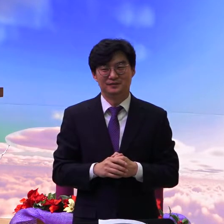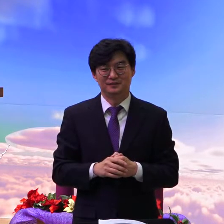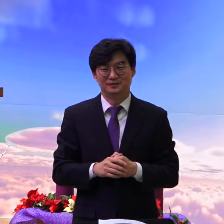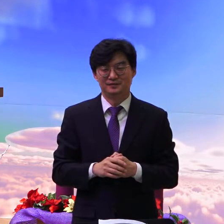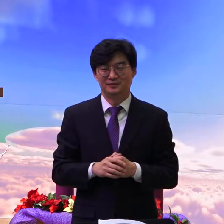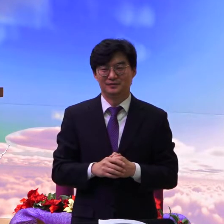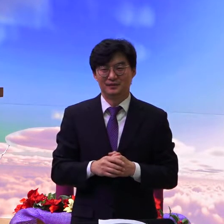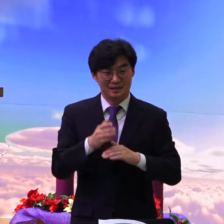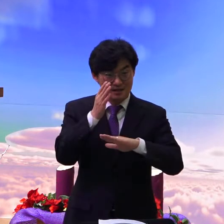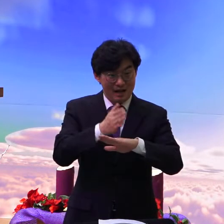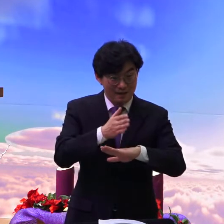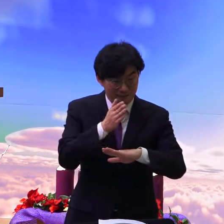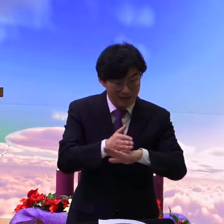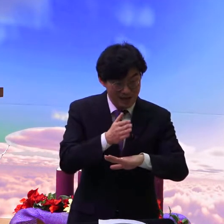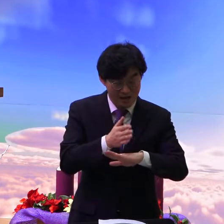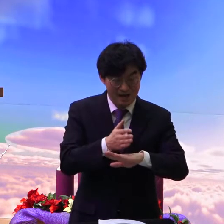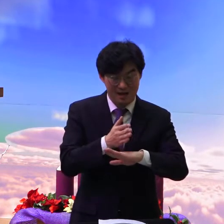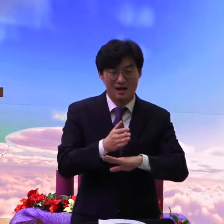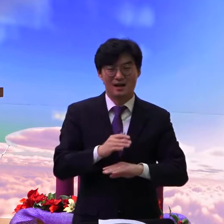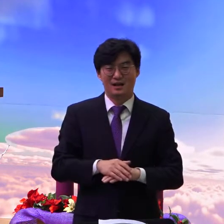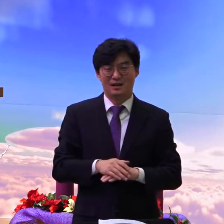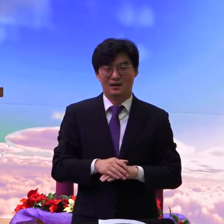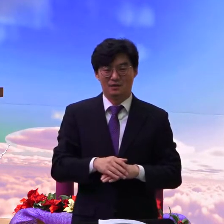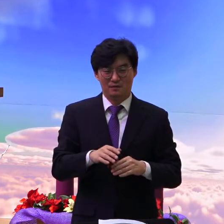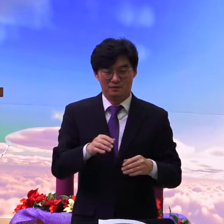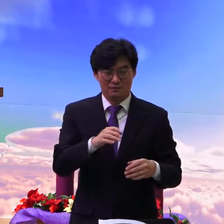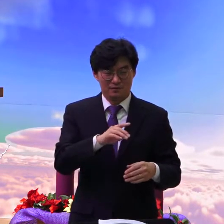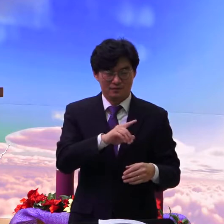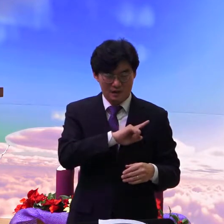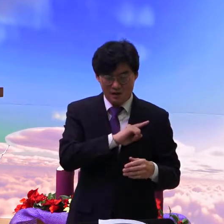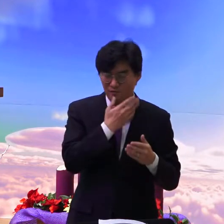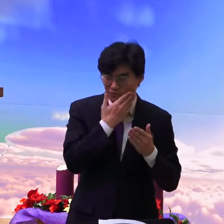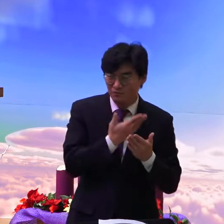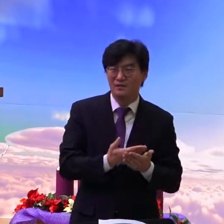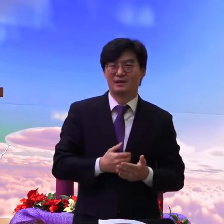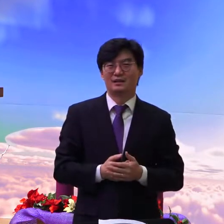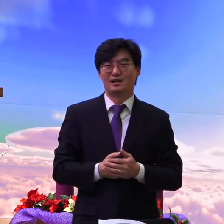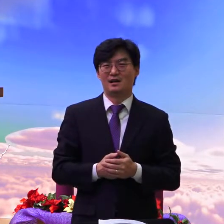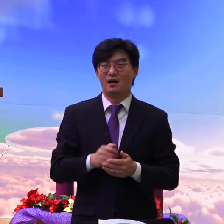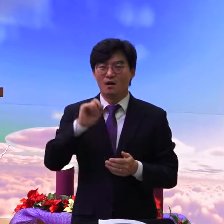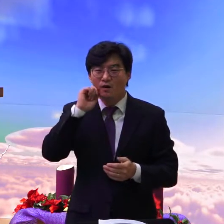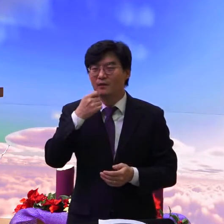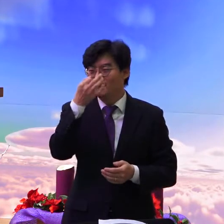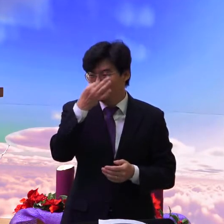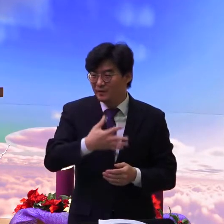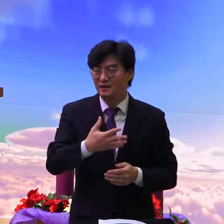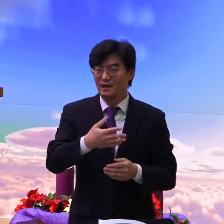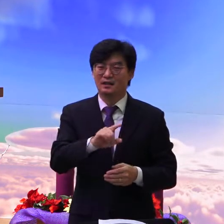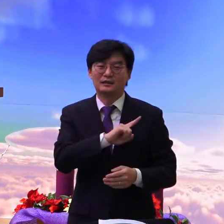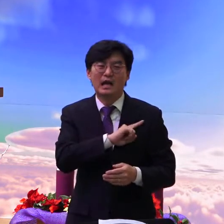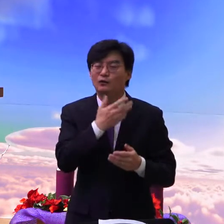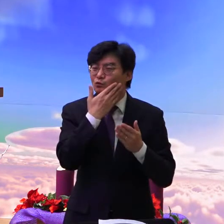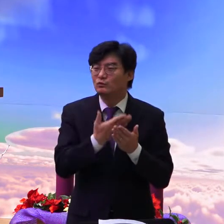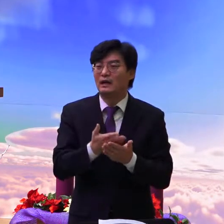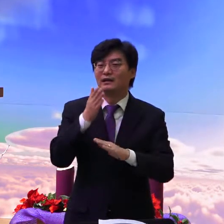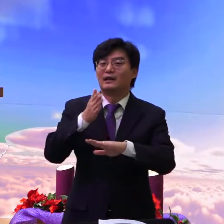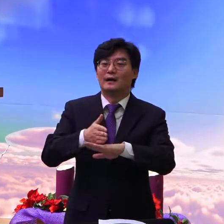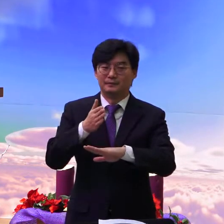무엇이겠습니까? 감사죠. 어려울 때일수록 잃어버리기 쉬운 것도 감사입니다. 많은 사람들이 살기